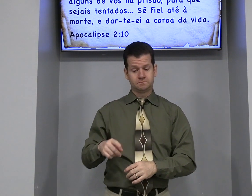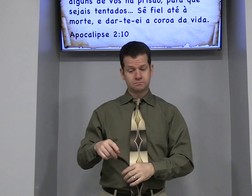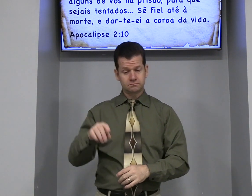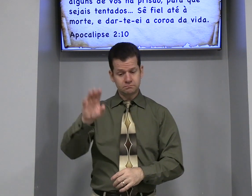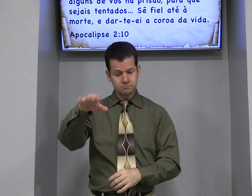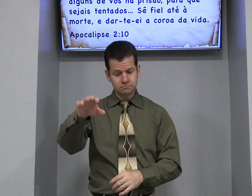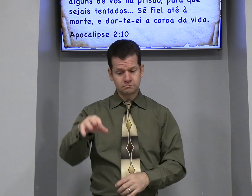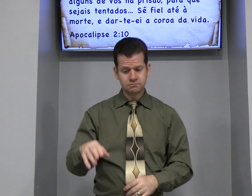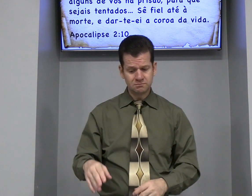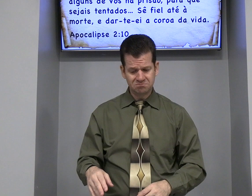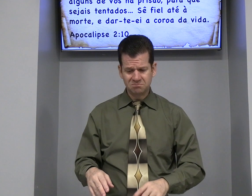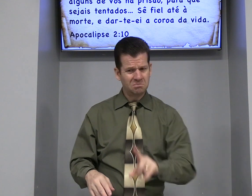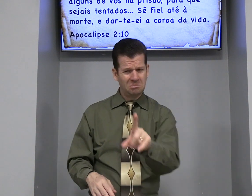dessa igreja.